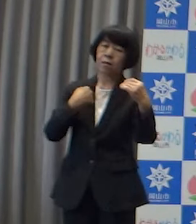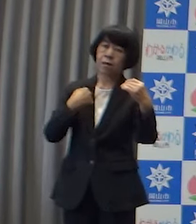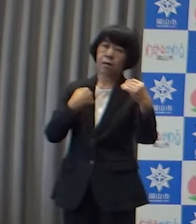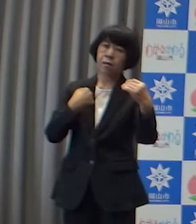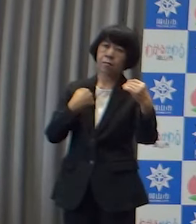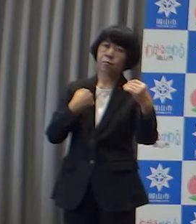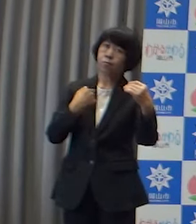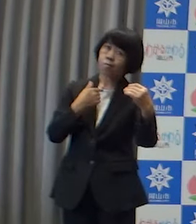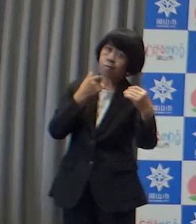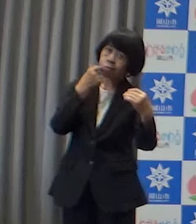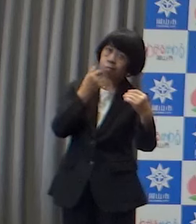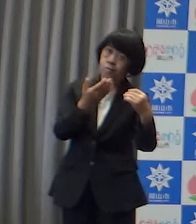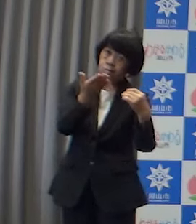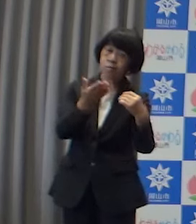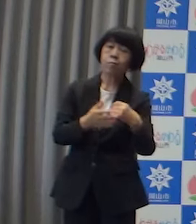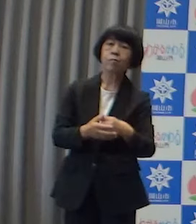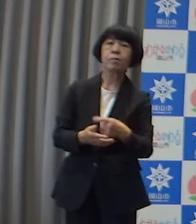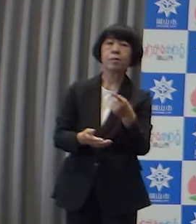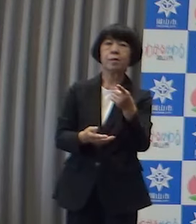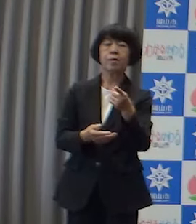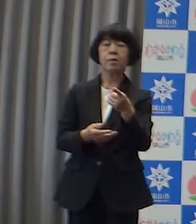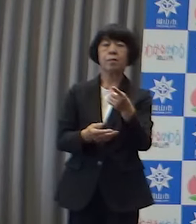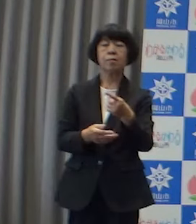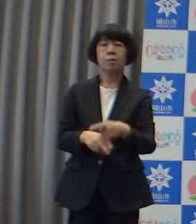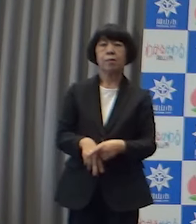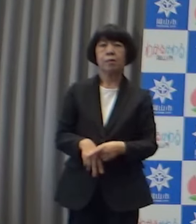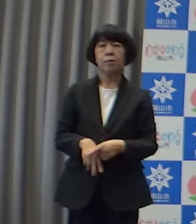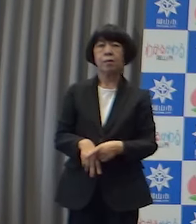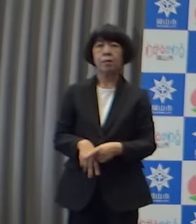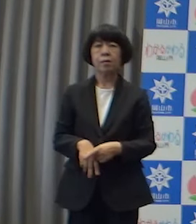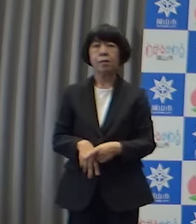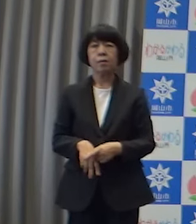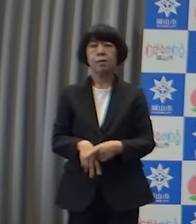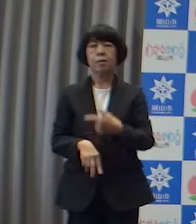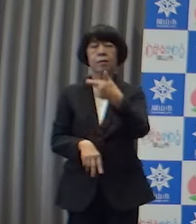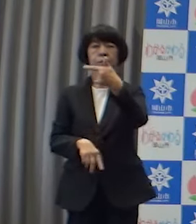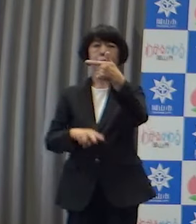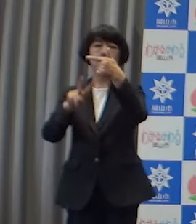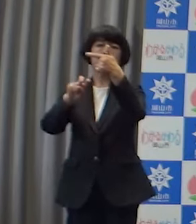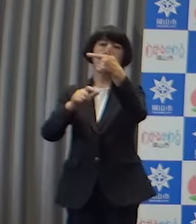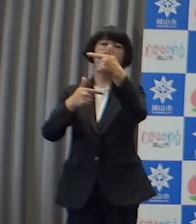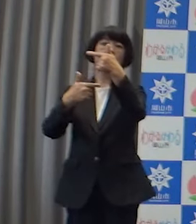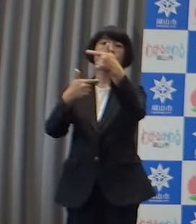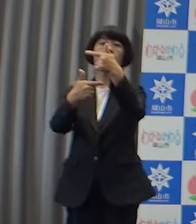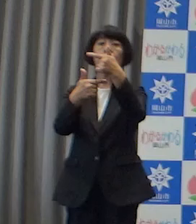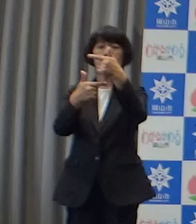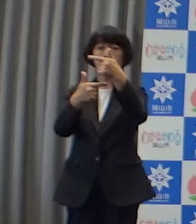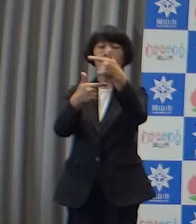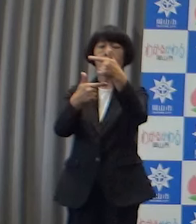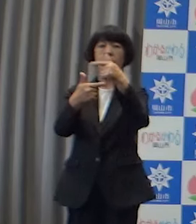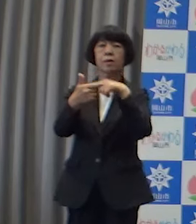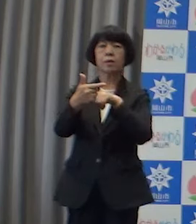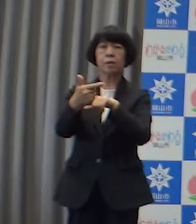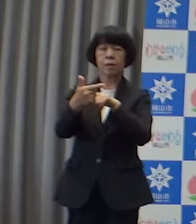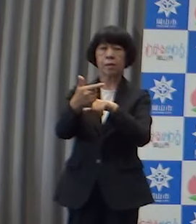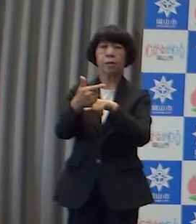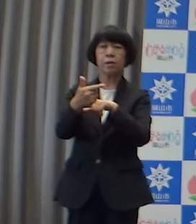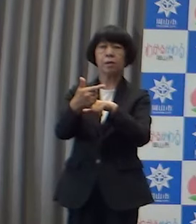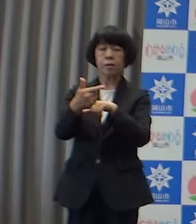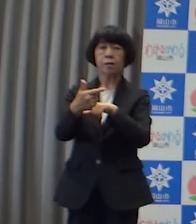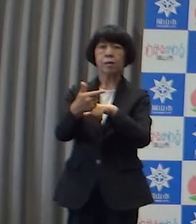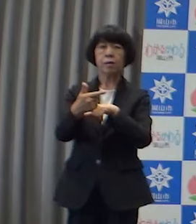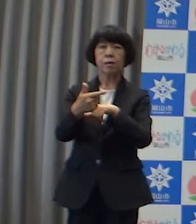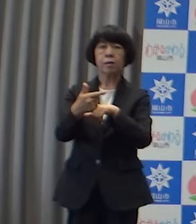28日の会談の前、26日に県の方からお話があ